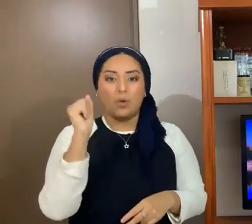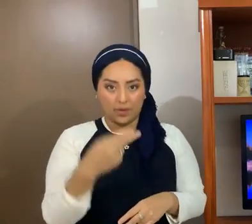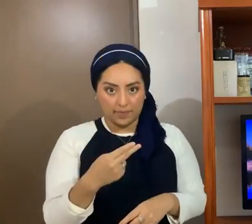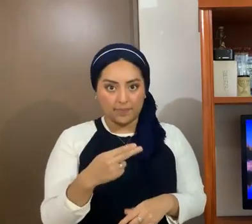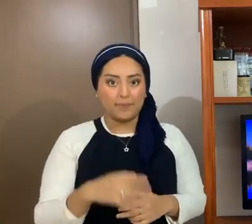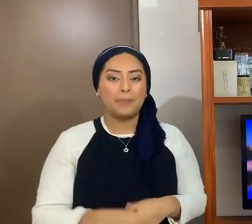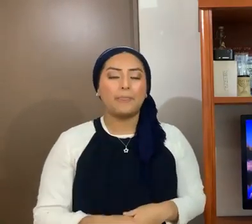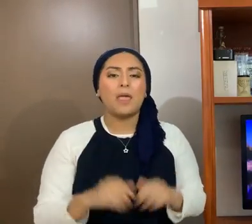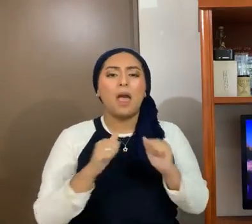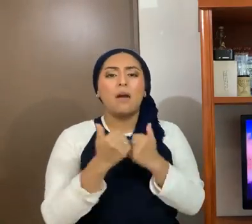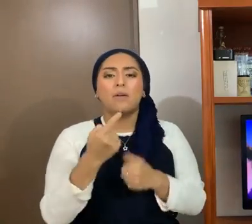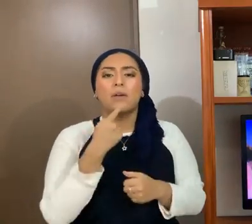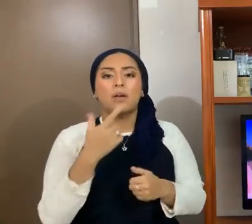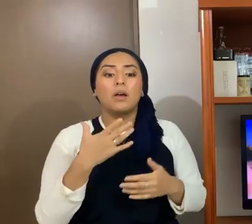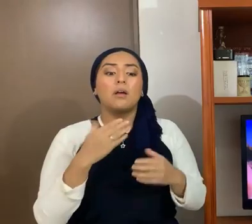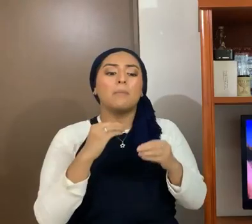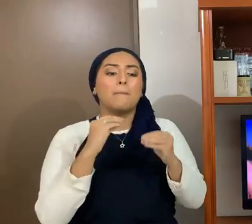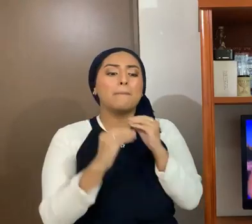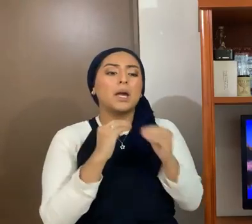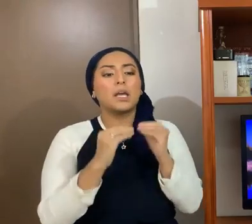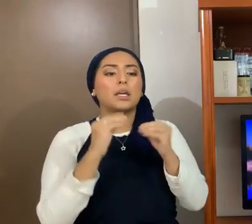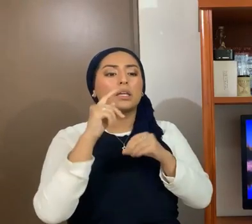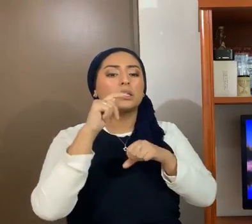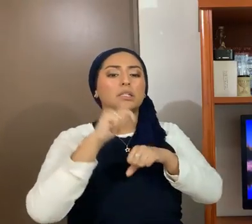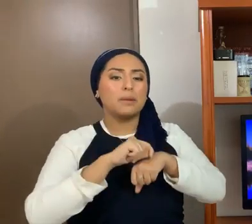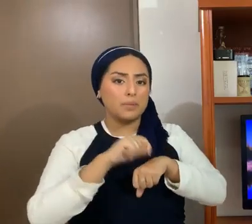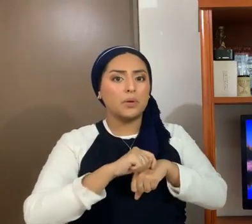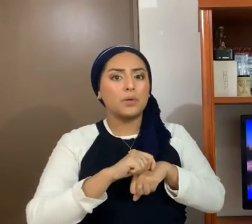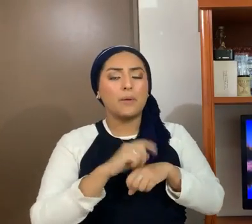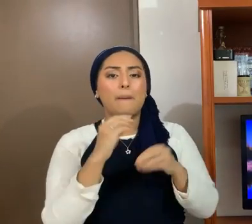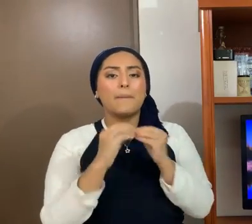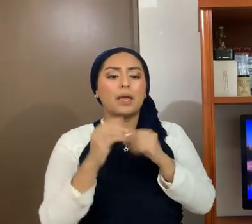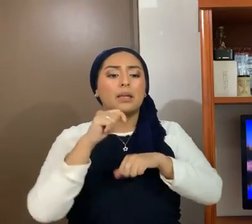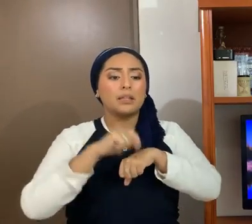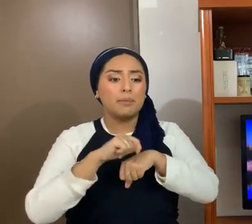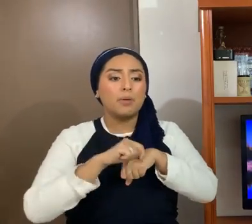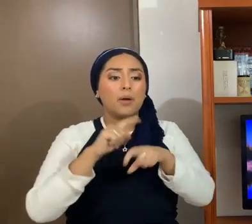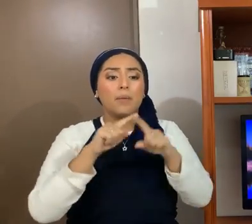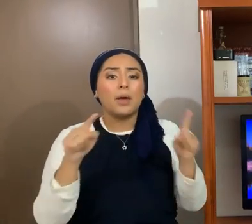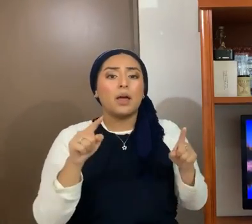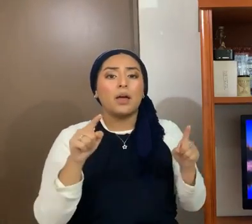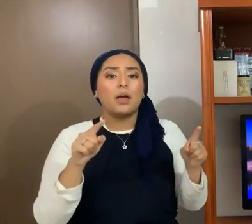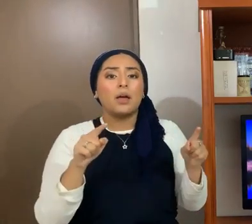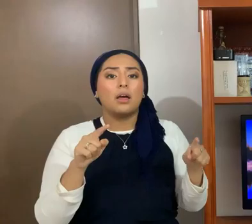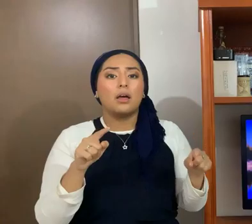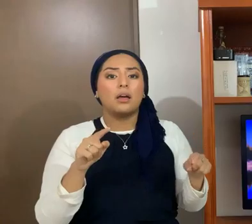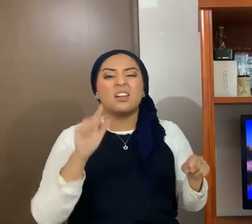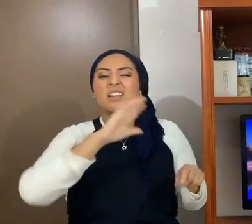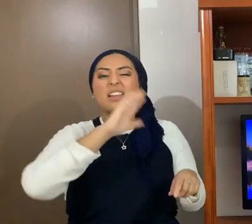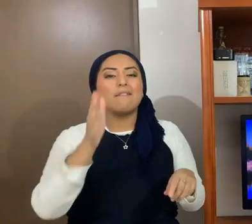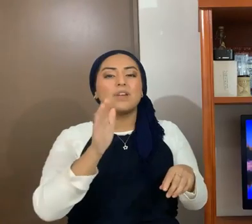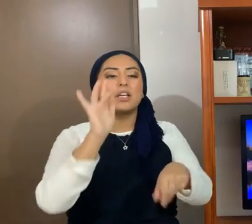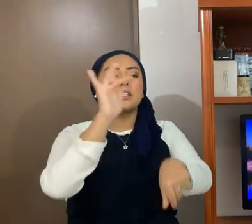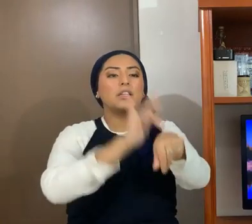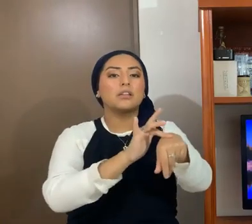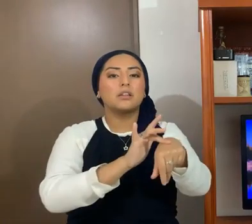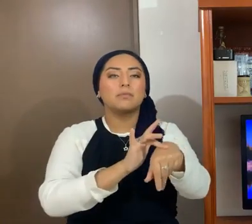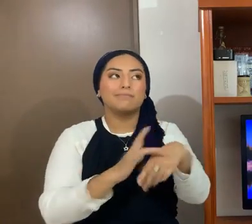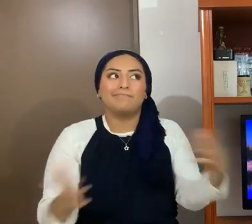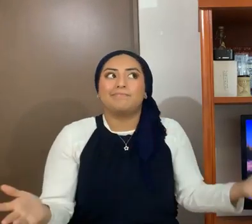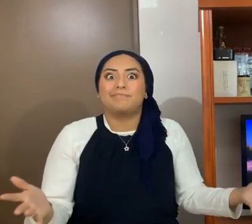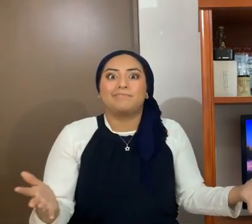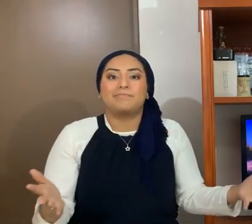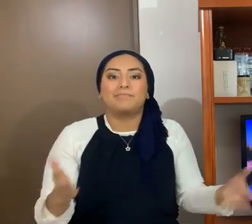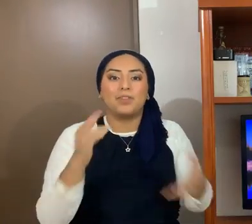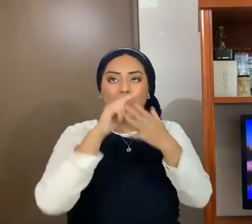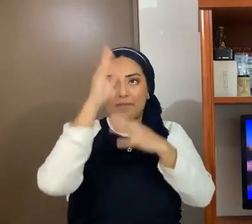¿Cómo decir, bueno, vamos a edificar el templo del Todopoderoso, el templo de Elohim, pero no nos vamos a parar ahí nunca? No serviría de nada, porque